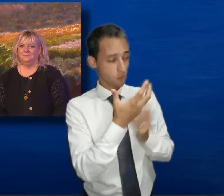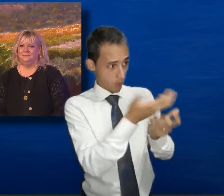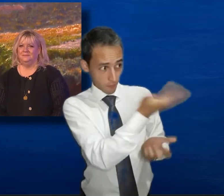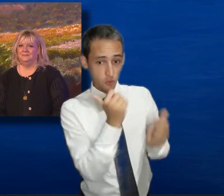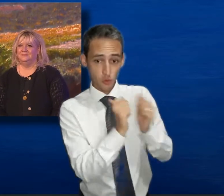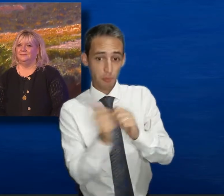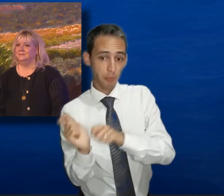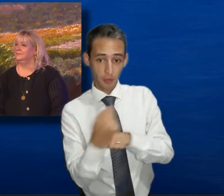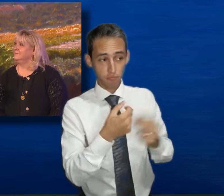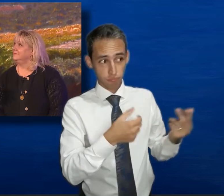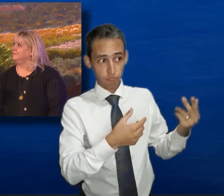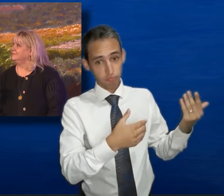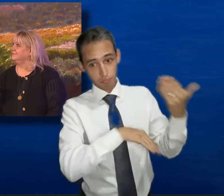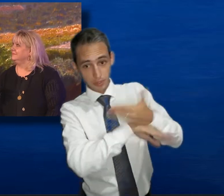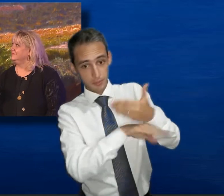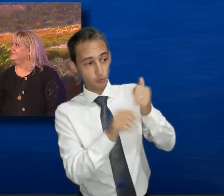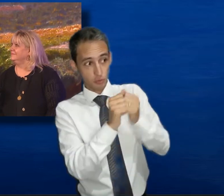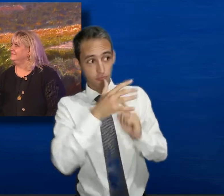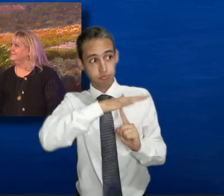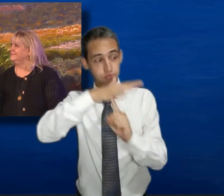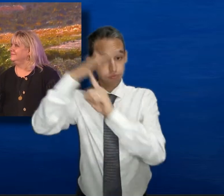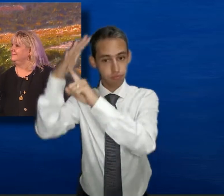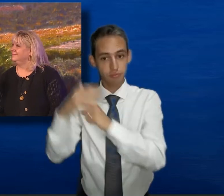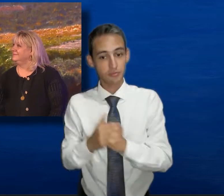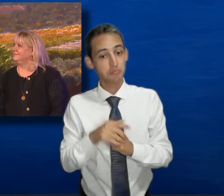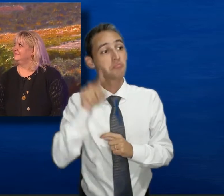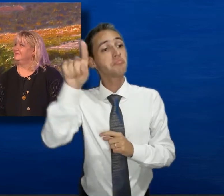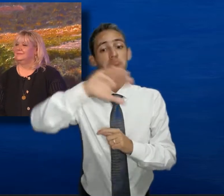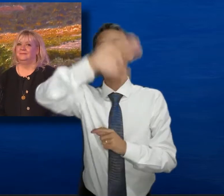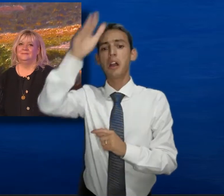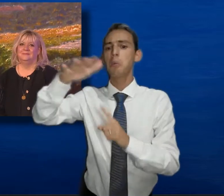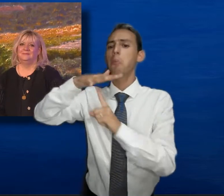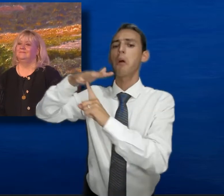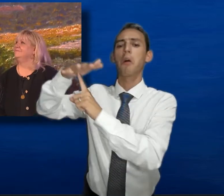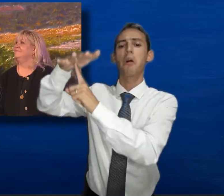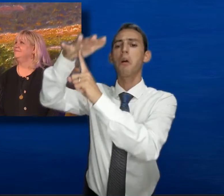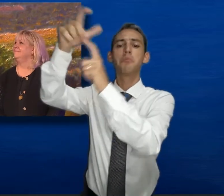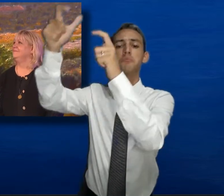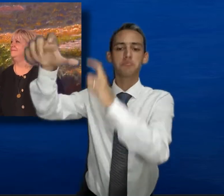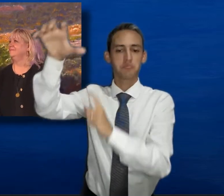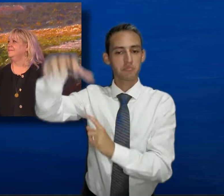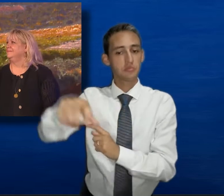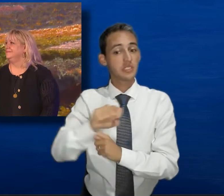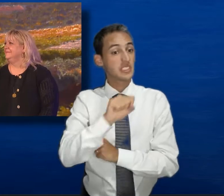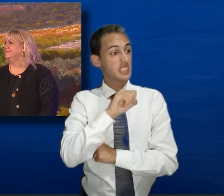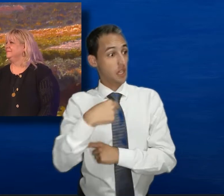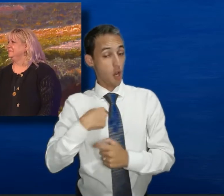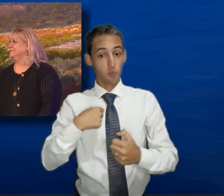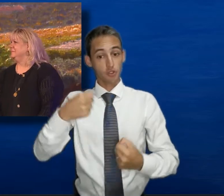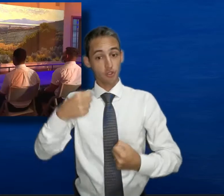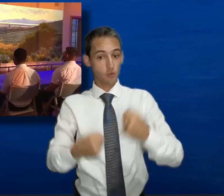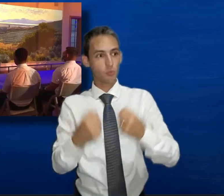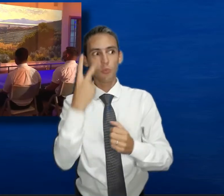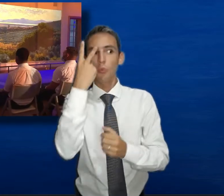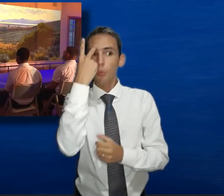estava voando para Salt Lake City e perguntou se meu sócio e eu gostaríamos de ser deixados em uma propriedade nas montanhas